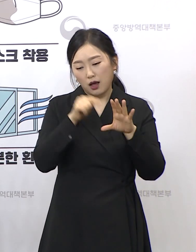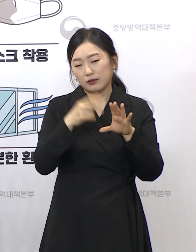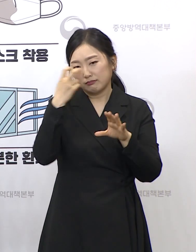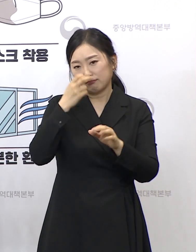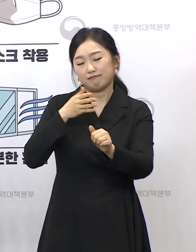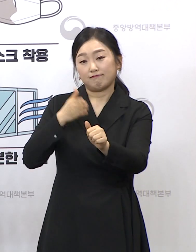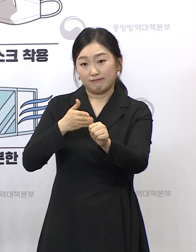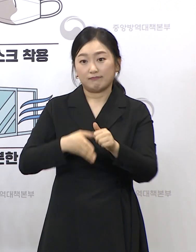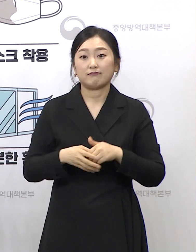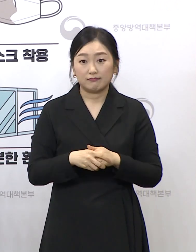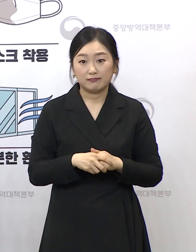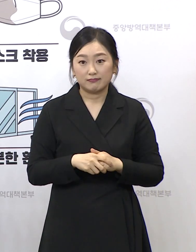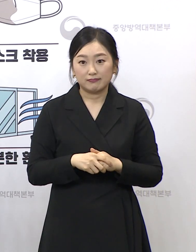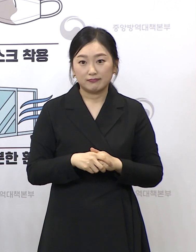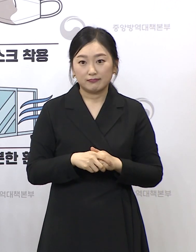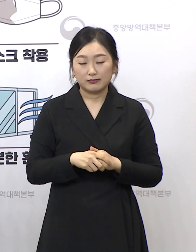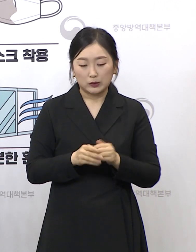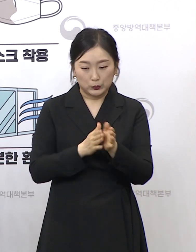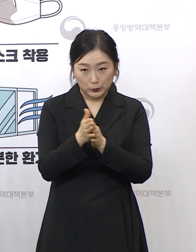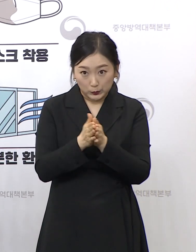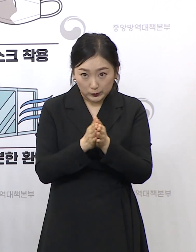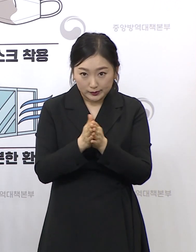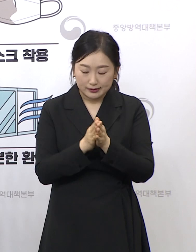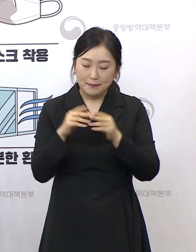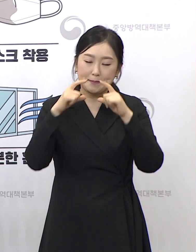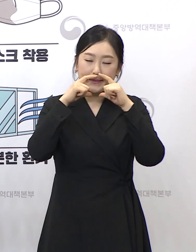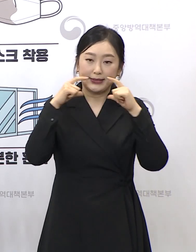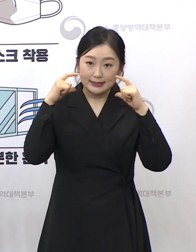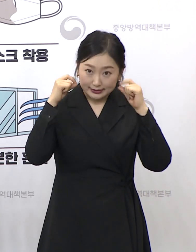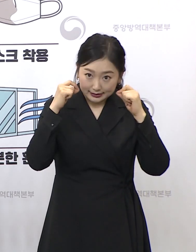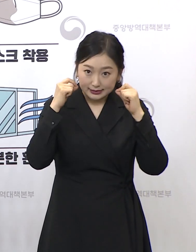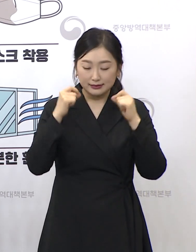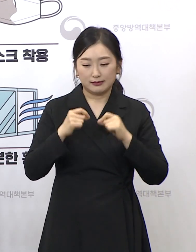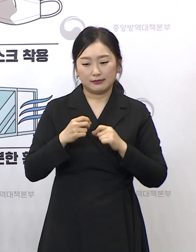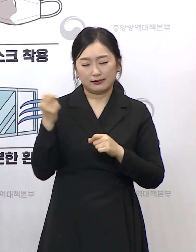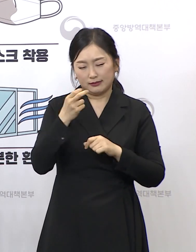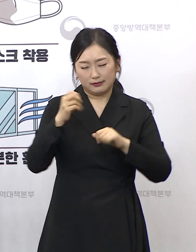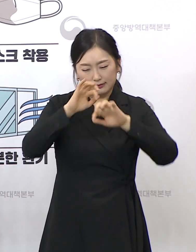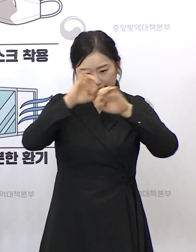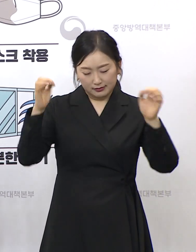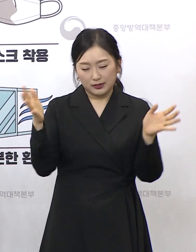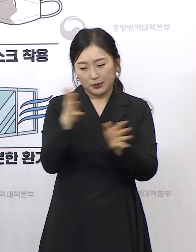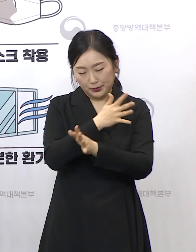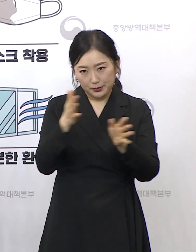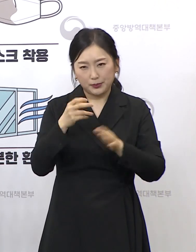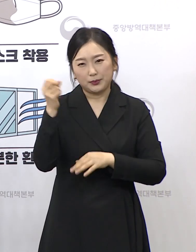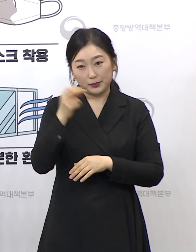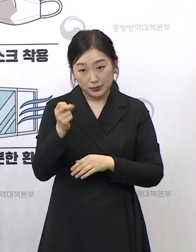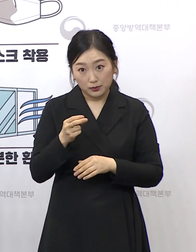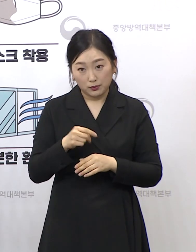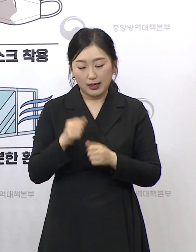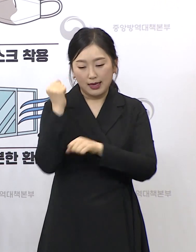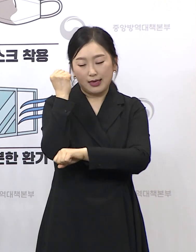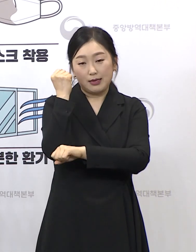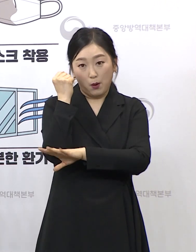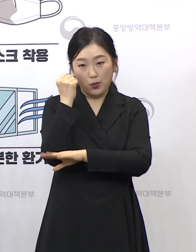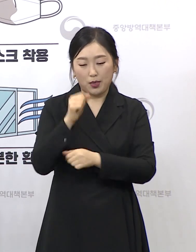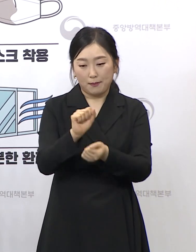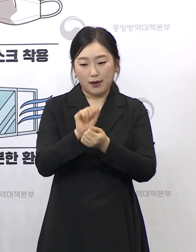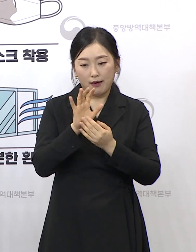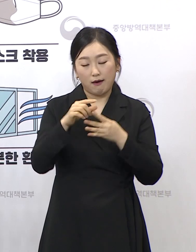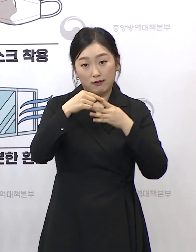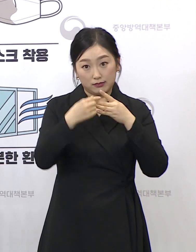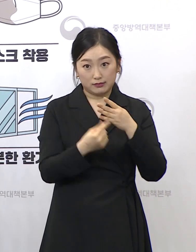받아주시기 바랍니다. 손 씻기, 마스크 쓰기, 자주 환기하기 등 기본 방역 수칙도